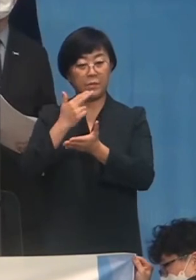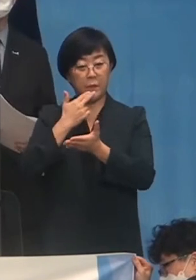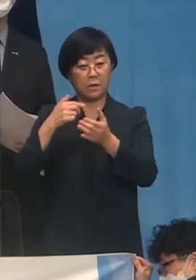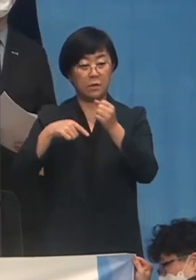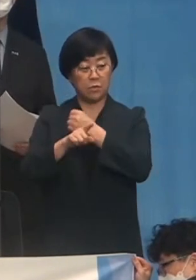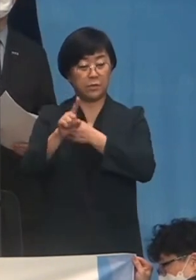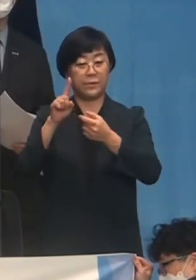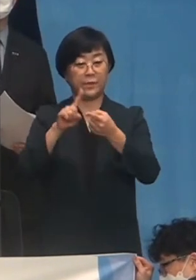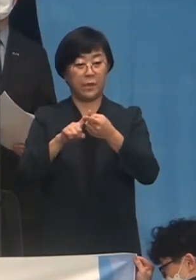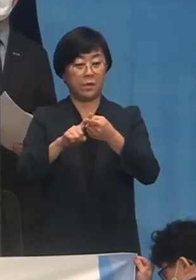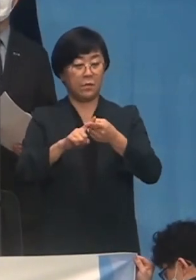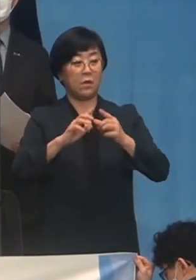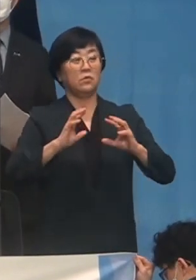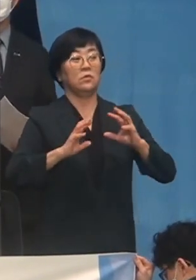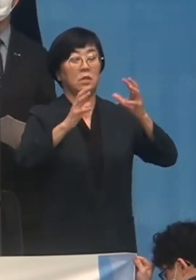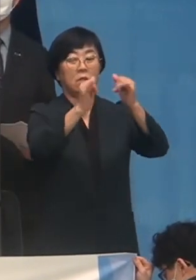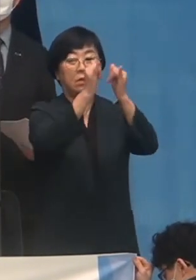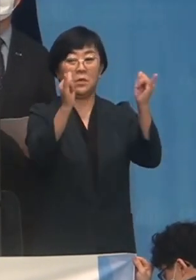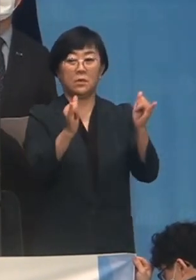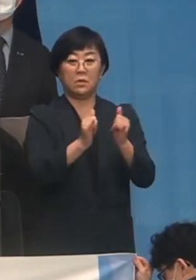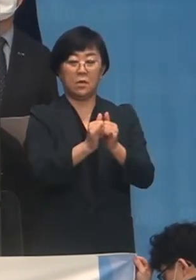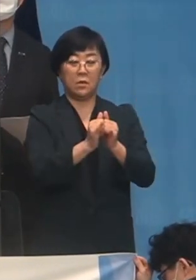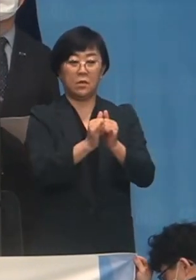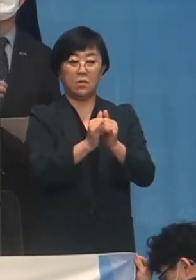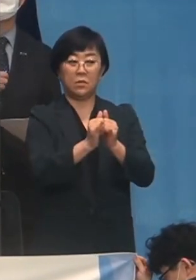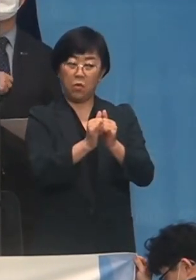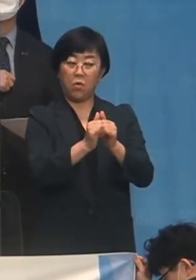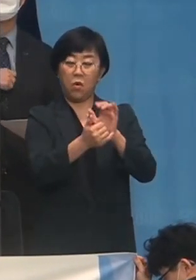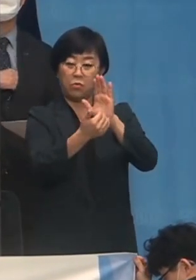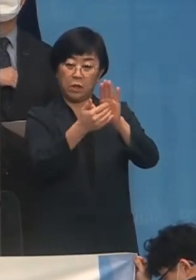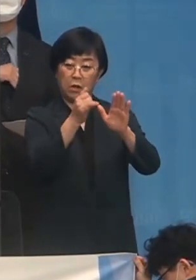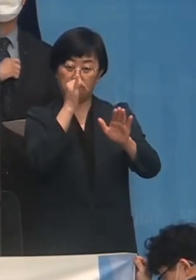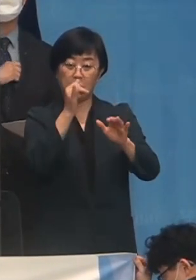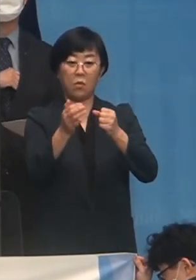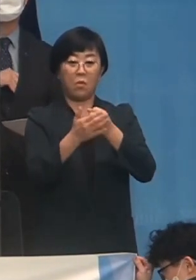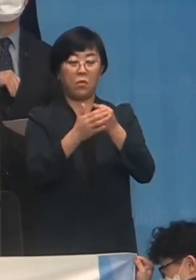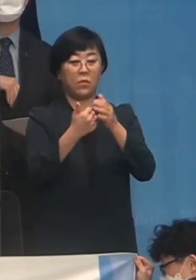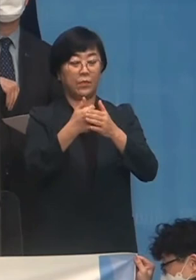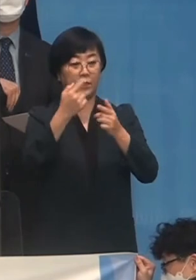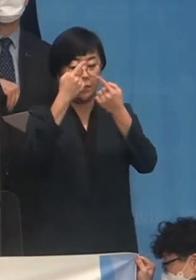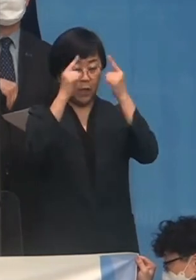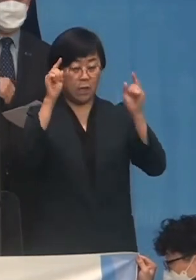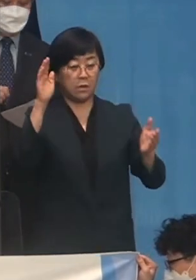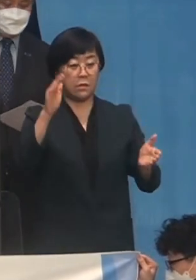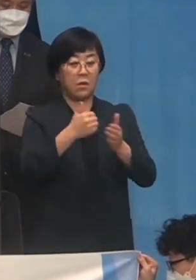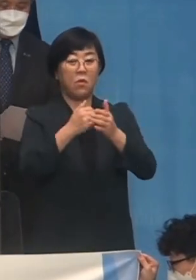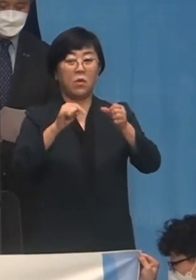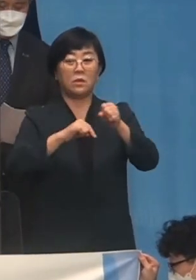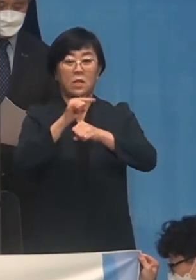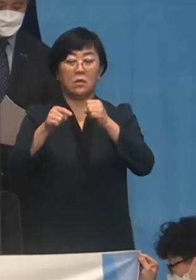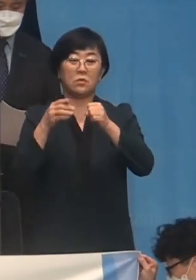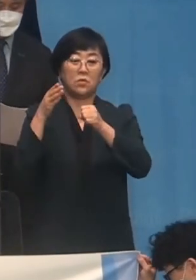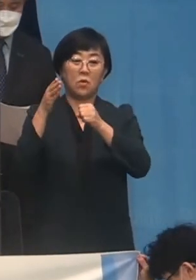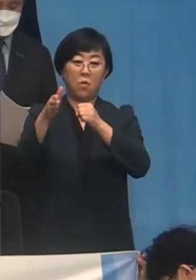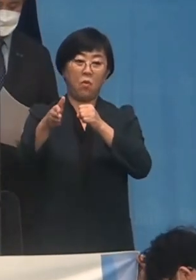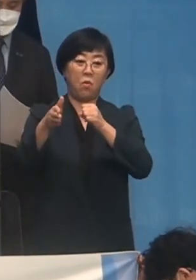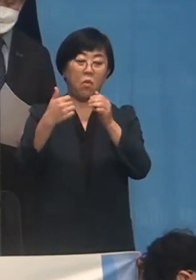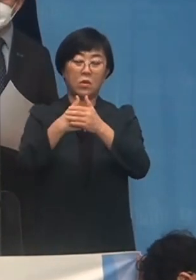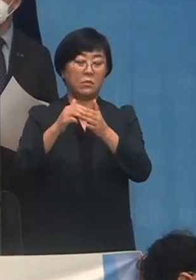않는다는 이유로 국제사회에서 외면당하고 있으며 대학생은 원자력 전공을